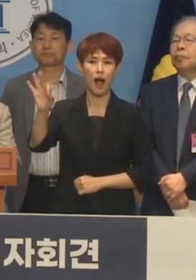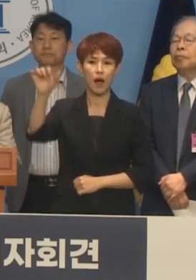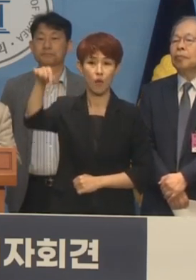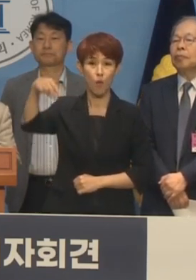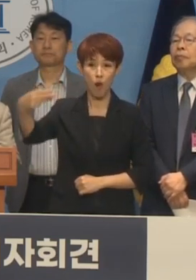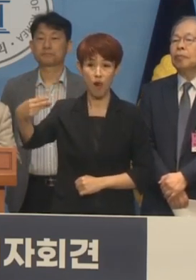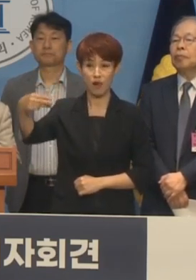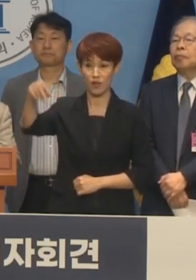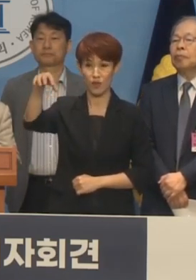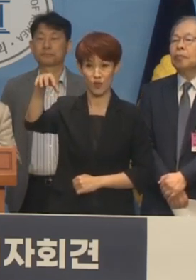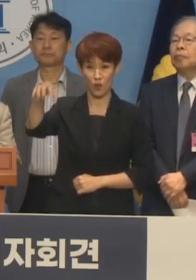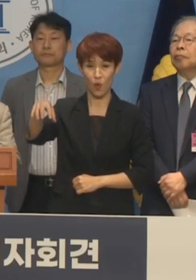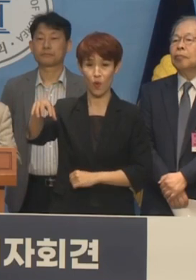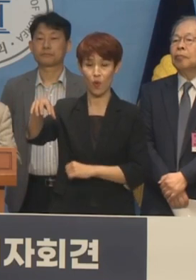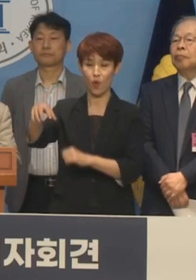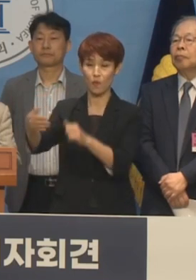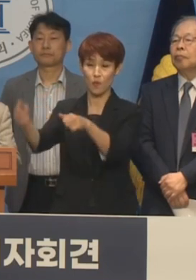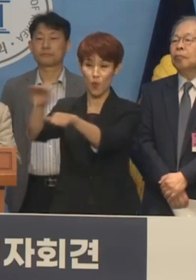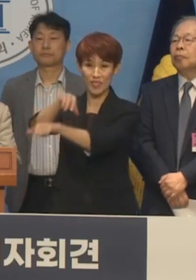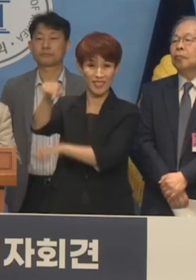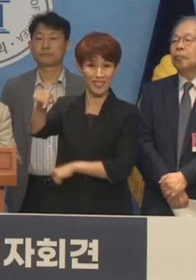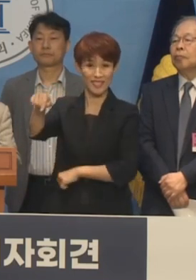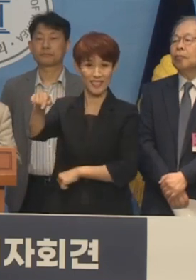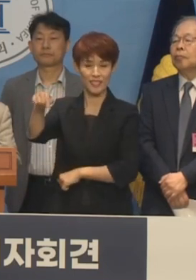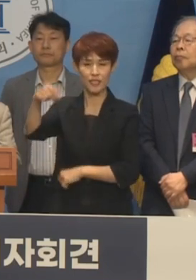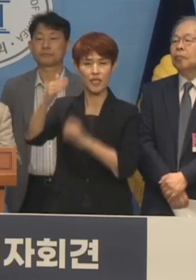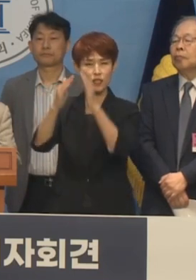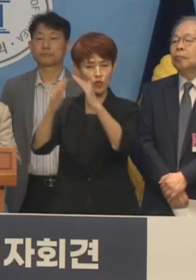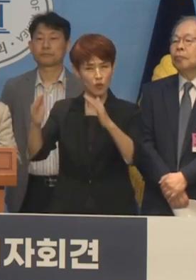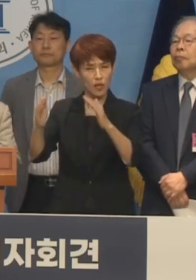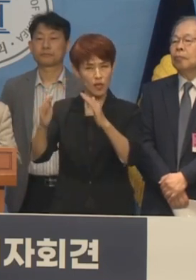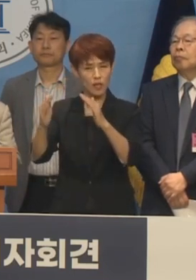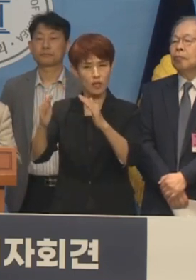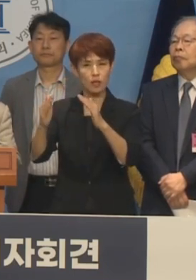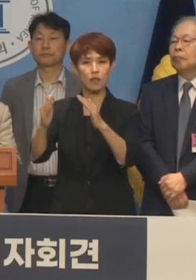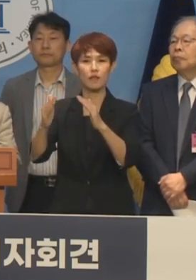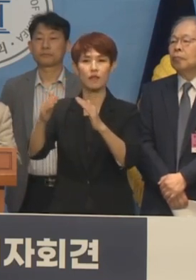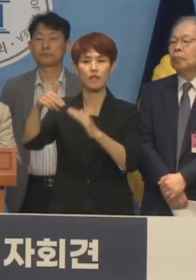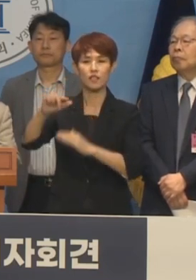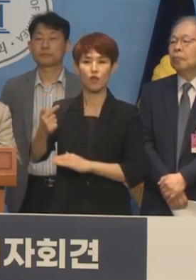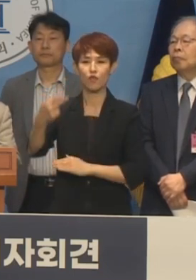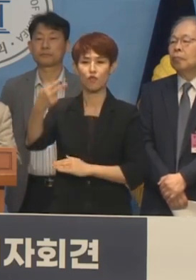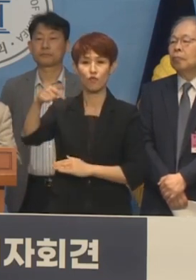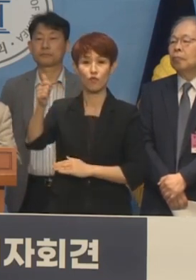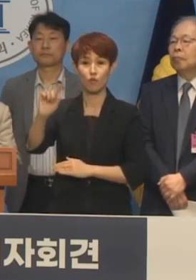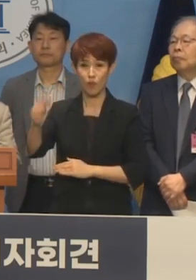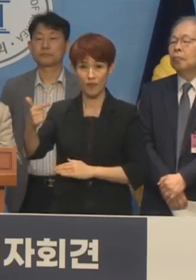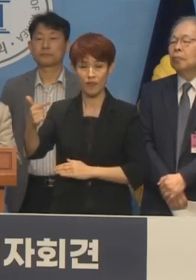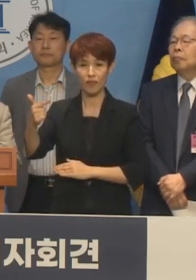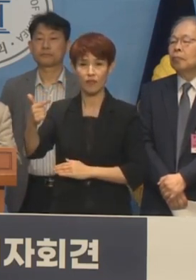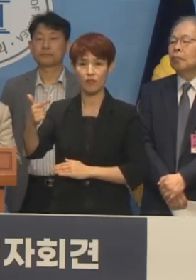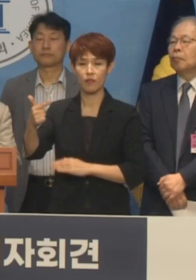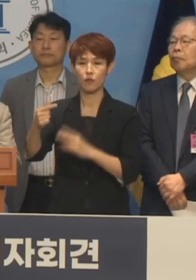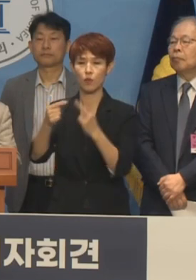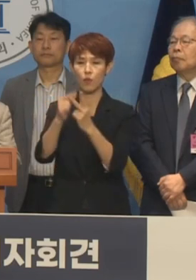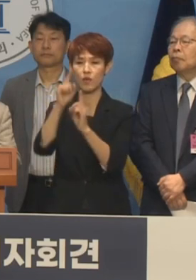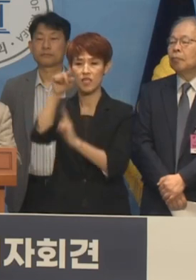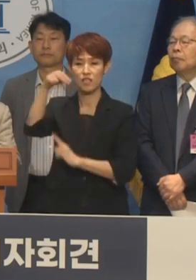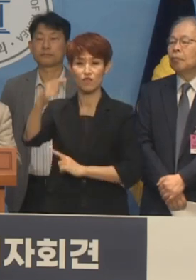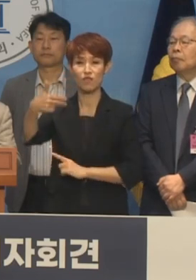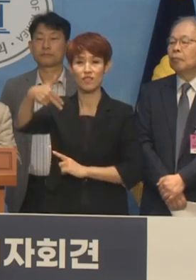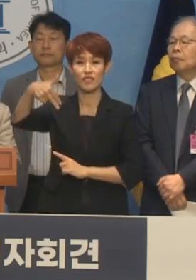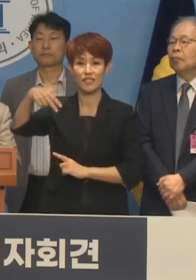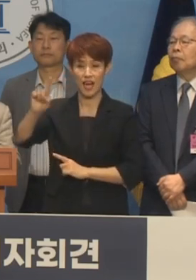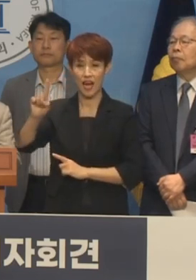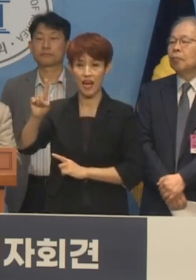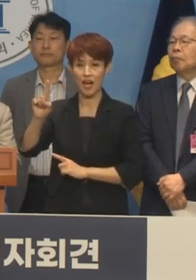입구에 그 아마 전두환 이순자 두 부부가 그 광주 근처를 방문했을